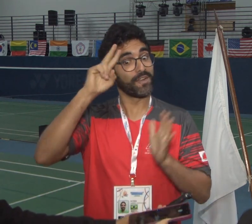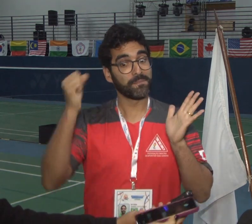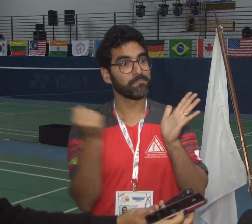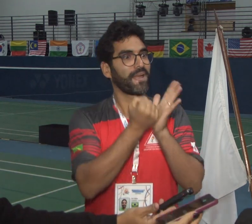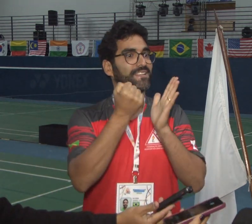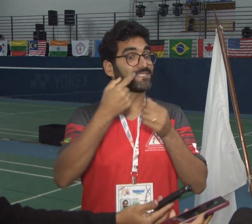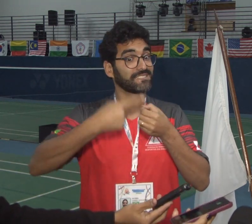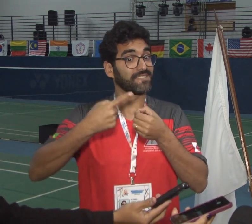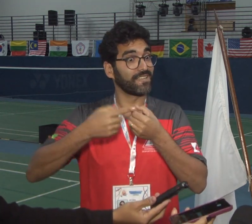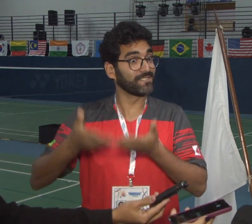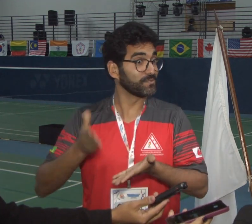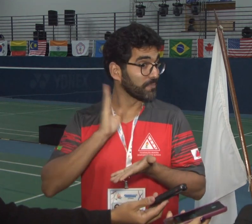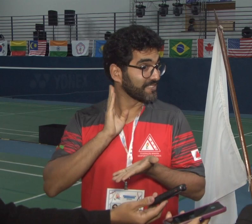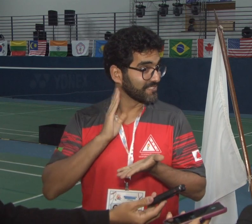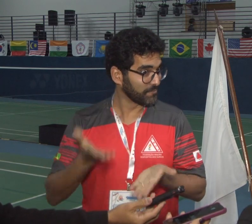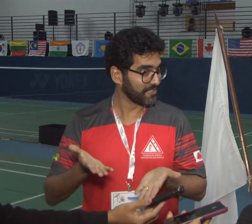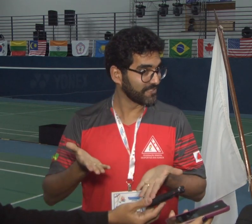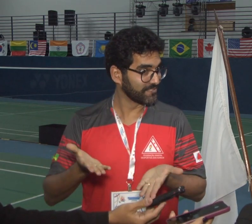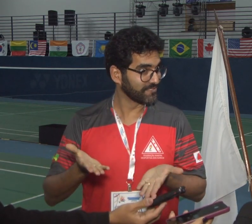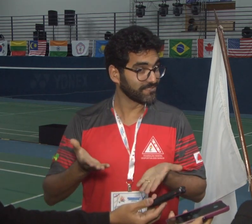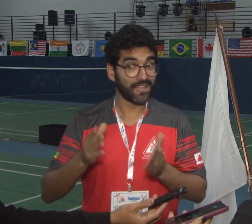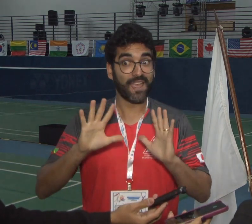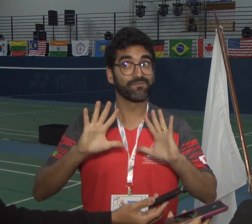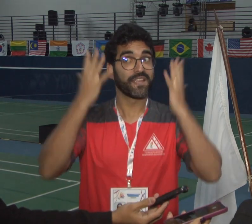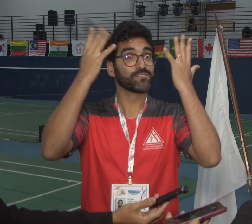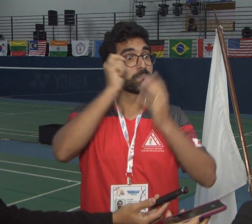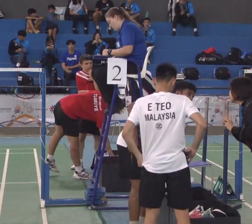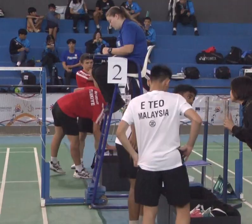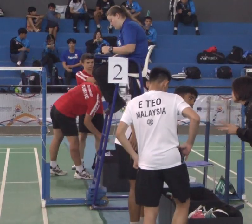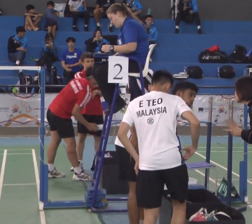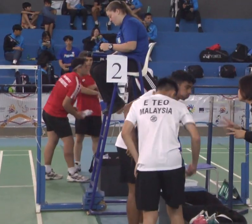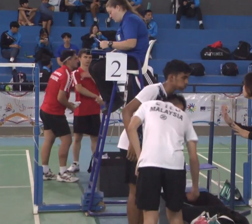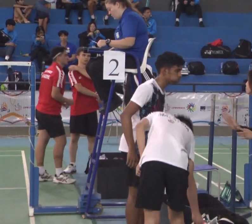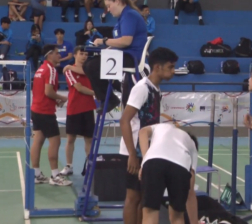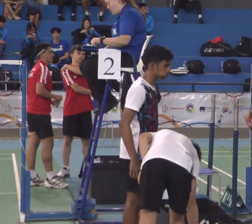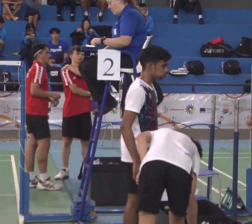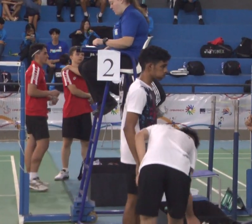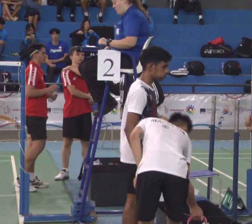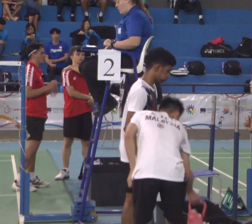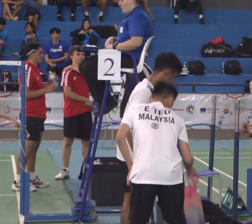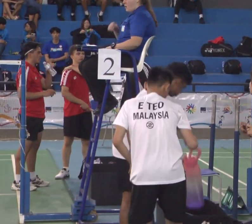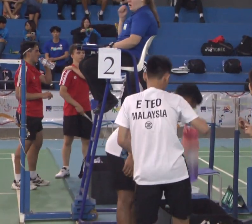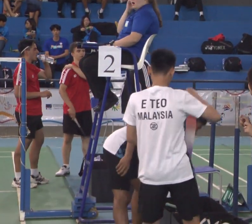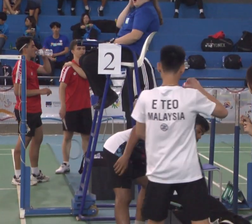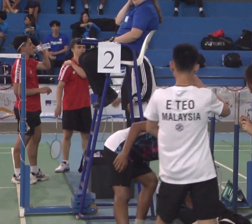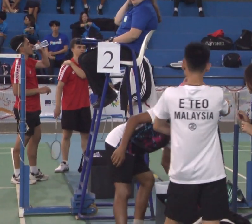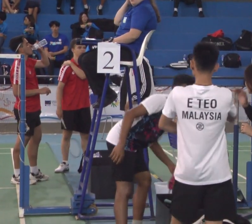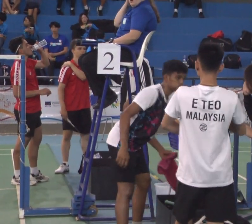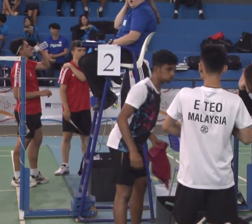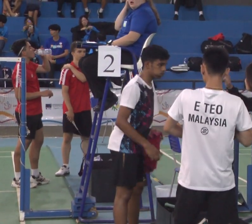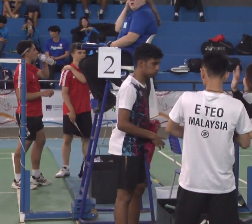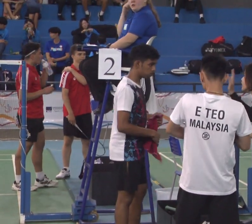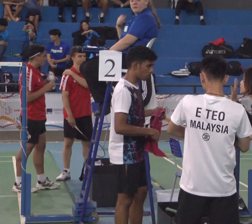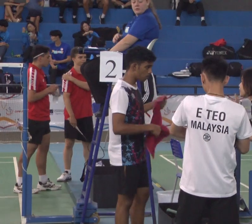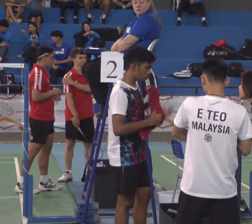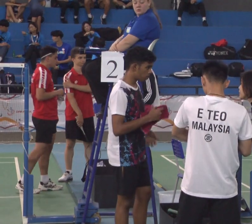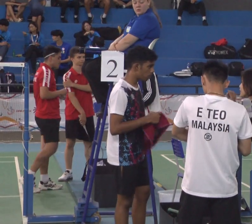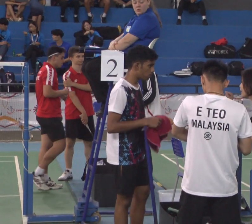cidade. Então, eu quis trazer o primeiro evento internacional para Parade Minas, para mostrar. Então, o primeiro que aconteceu, a primeira